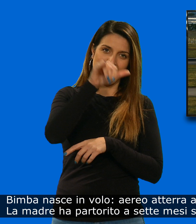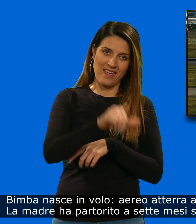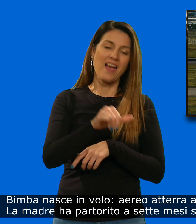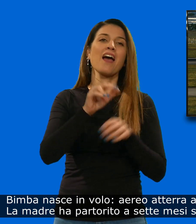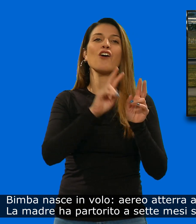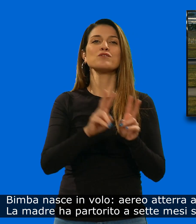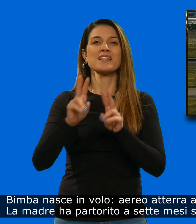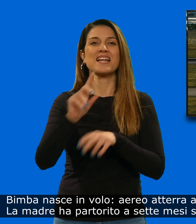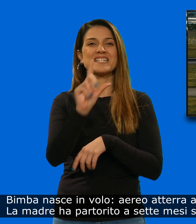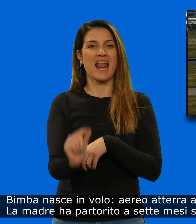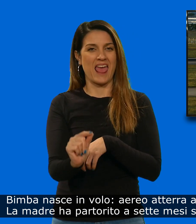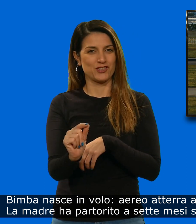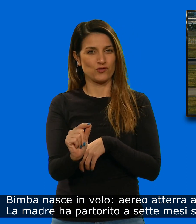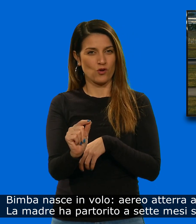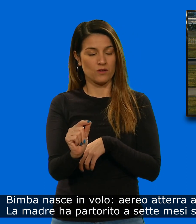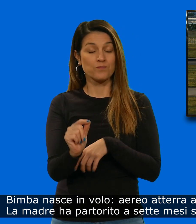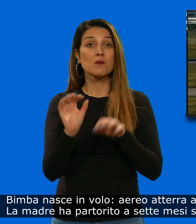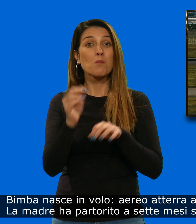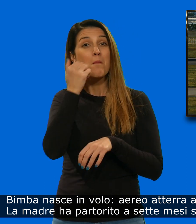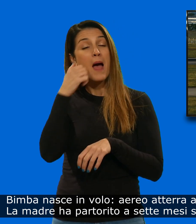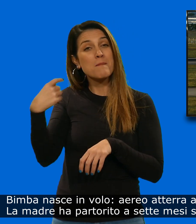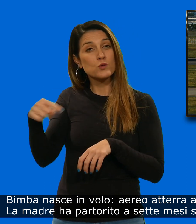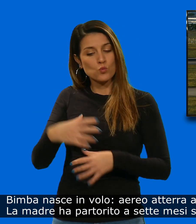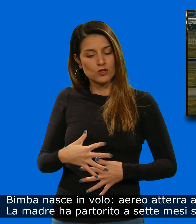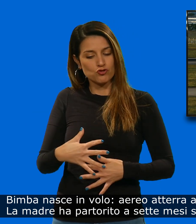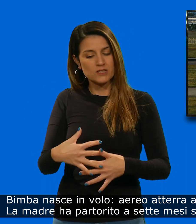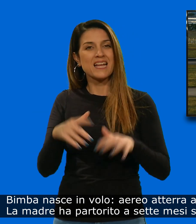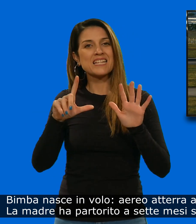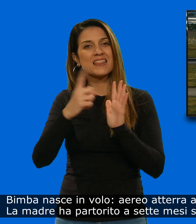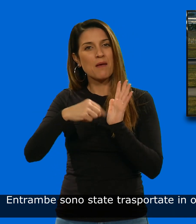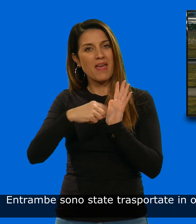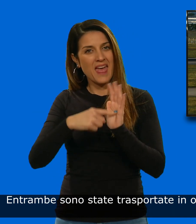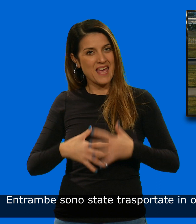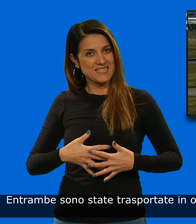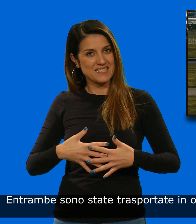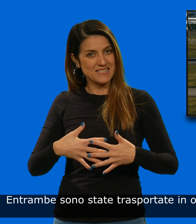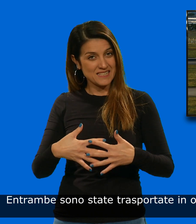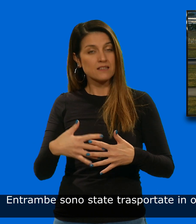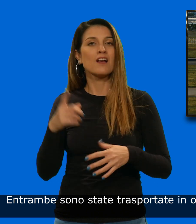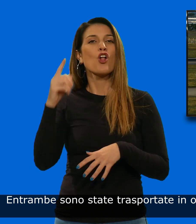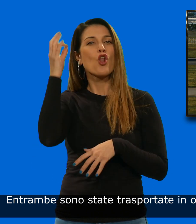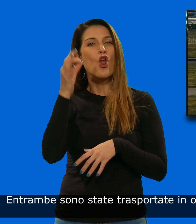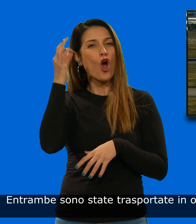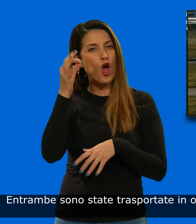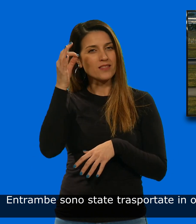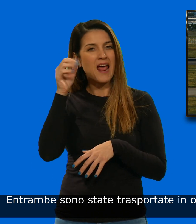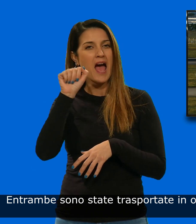partorito a 7 mesi Sul volo a a man Londra entrambe sono state trasportate in ospedale e